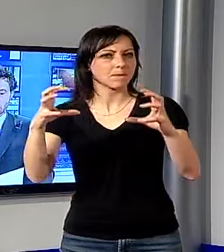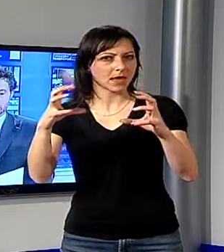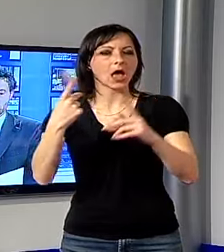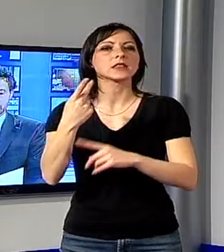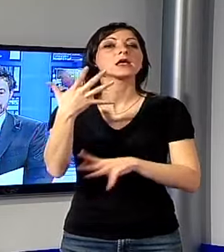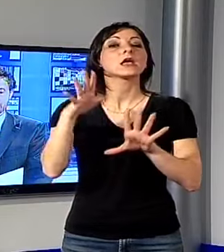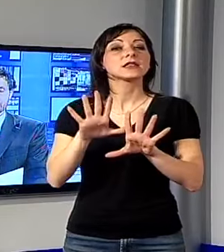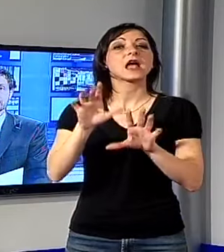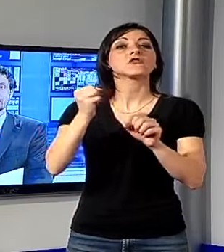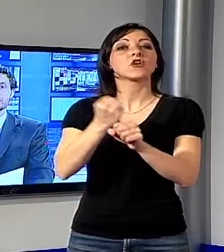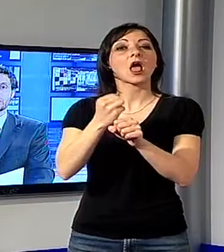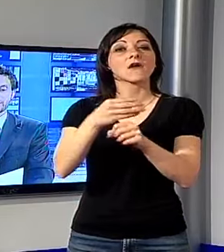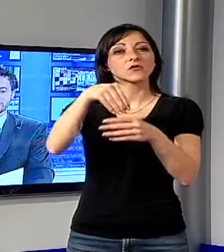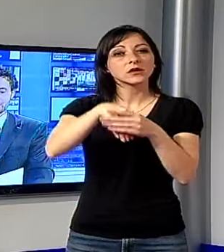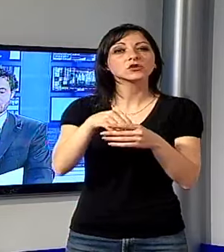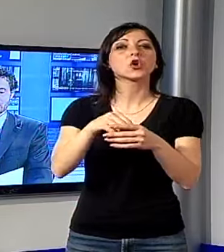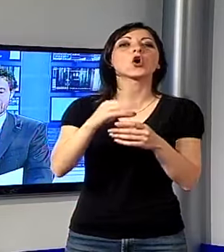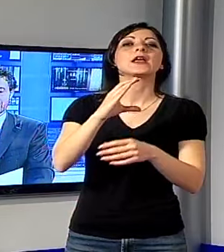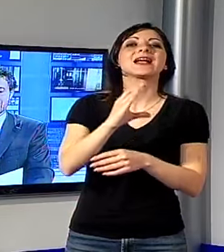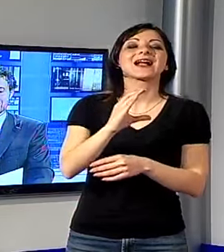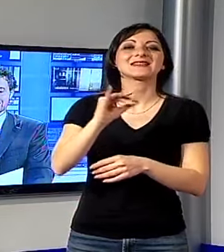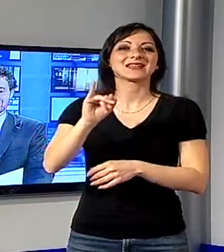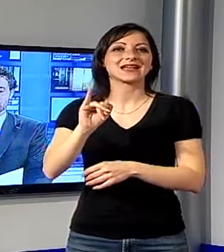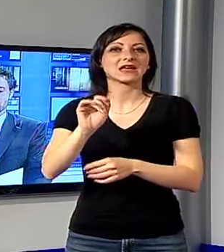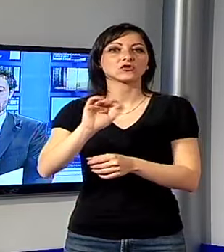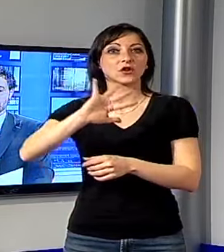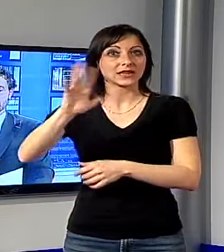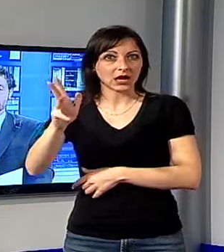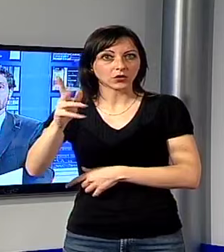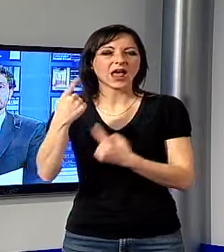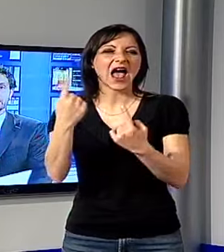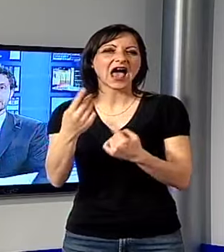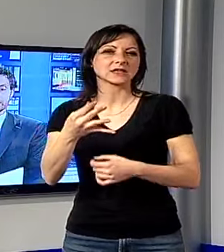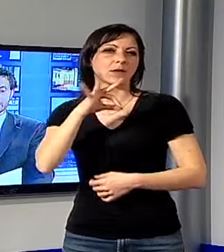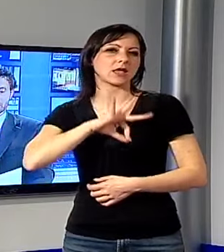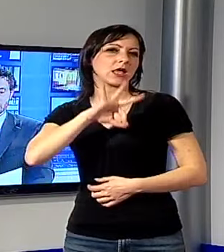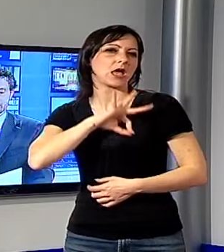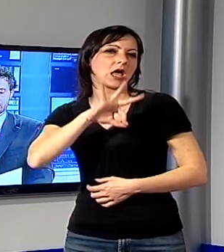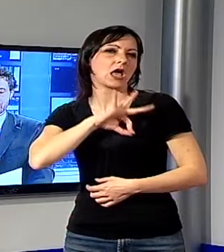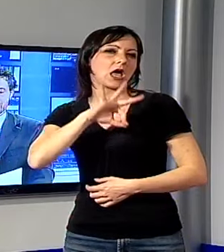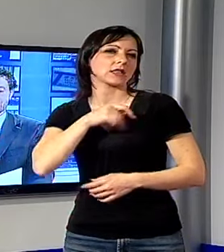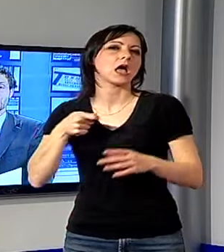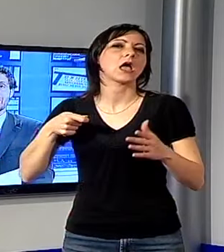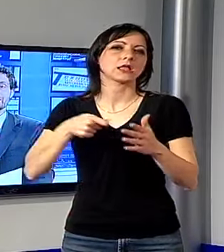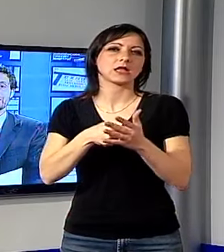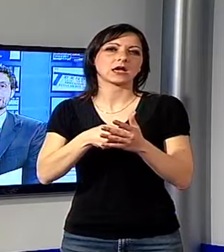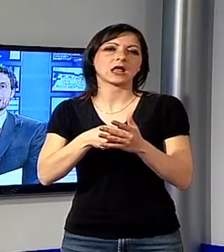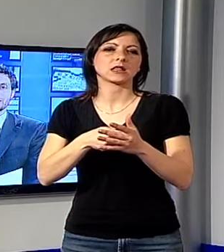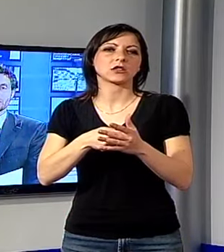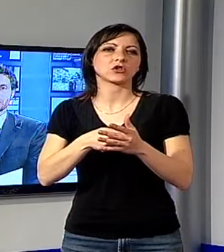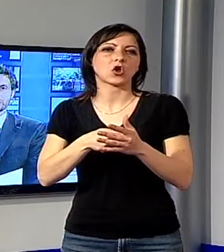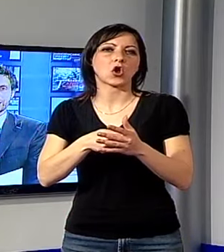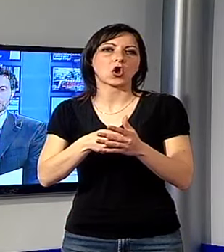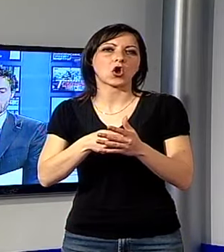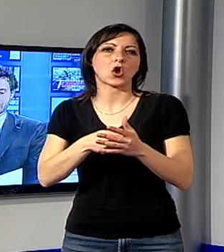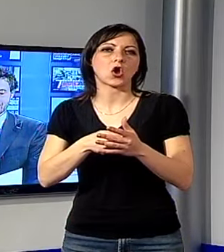provincia di Lucca in cassa integrazione straordinaria attendono i soldi dell'integrazione salariale ormai dall